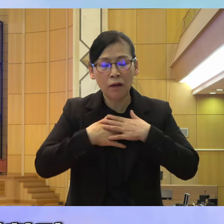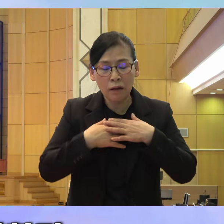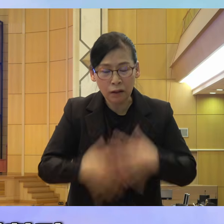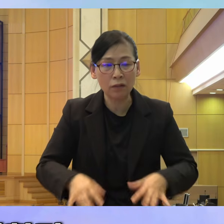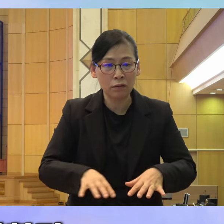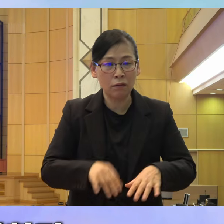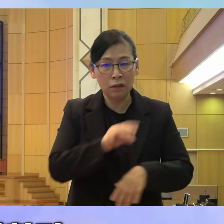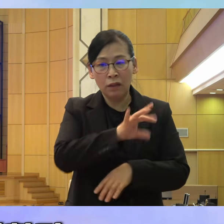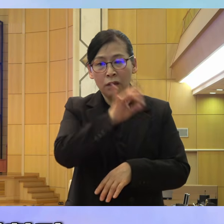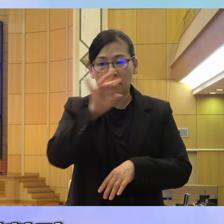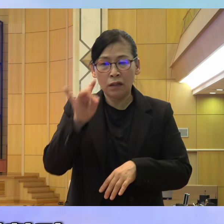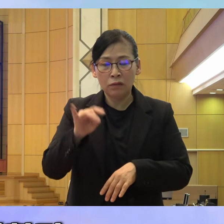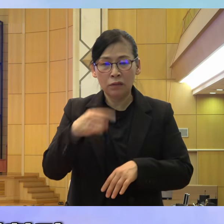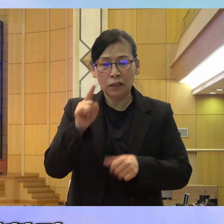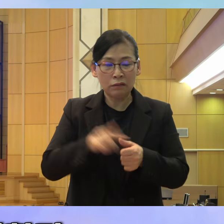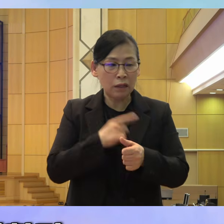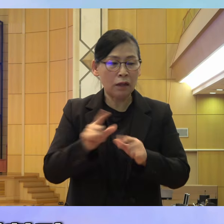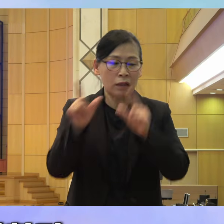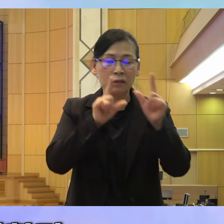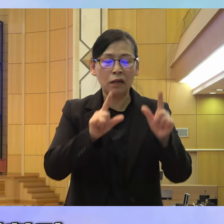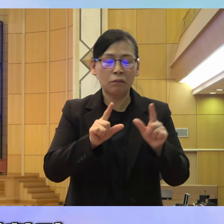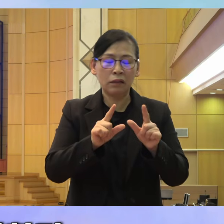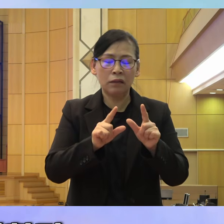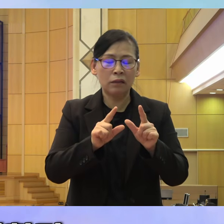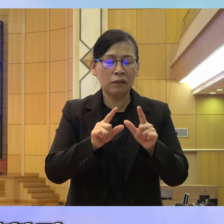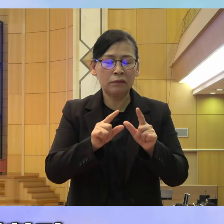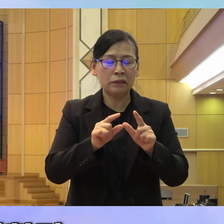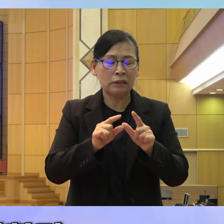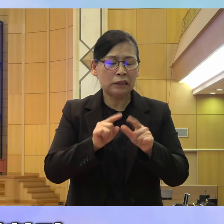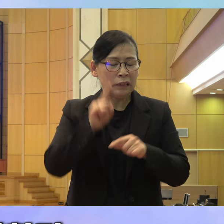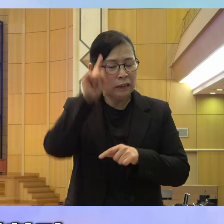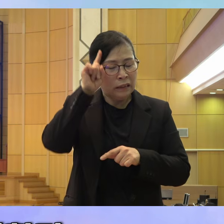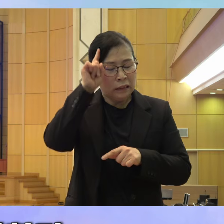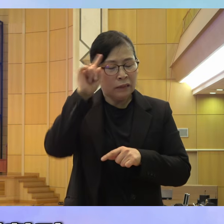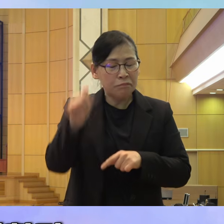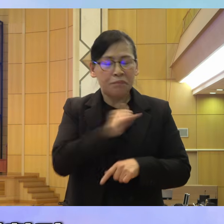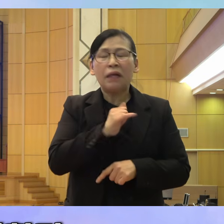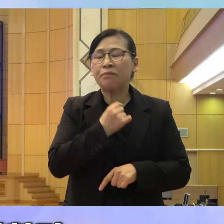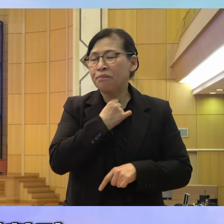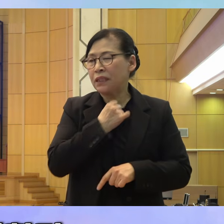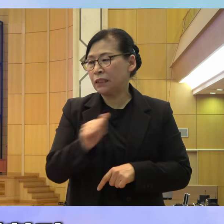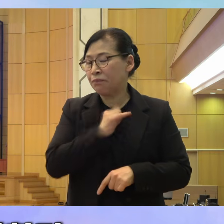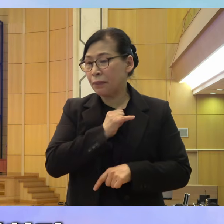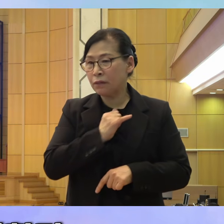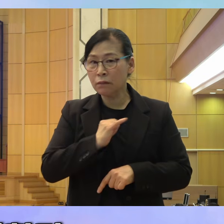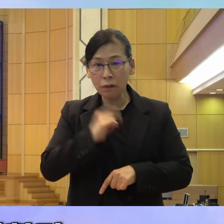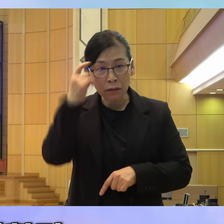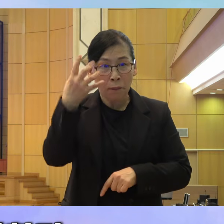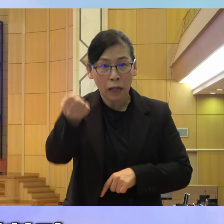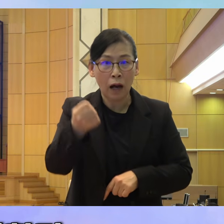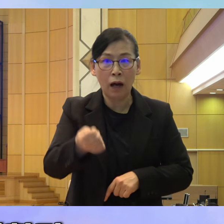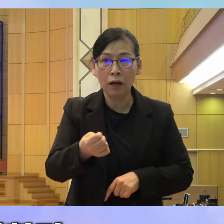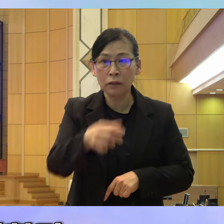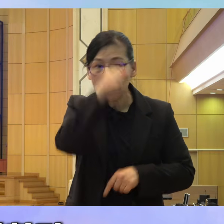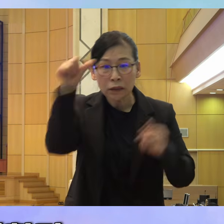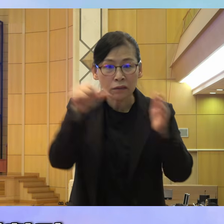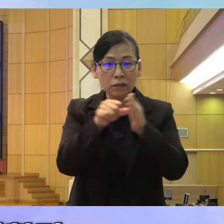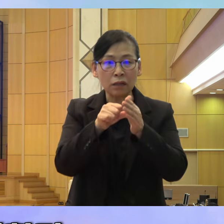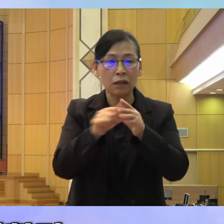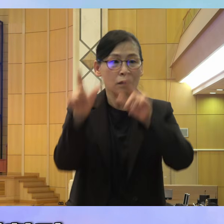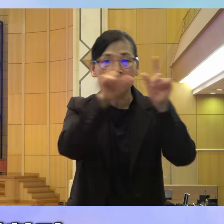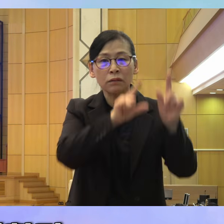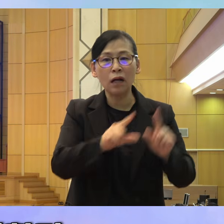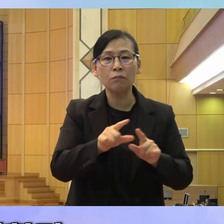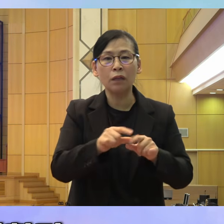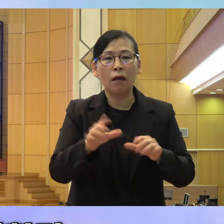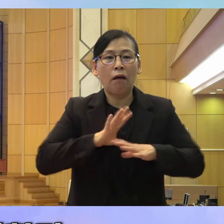그래서 때로는 자기 삶을 포기하려고 하는 그런 극단적 선택도 하게 되고